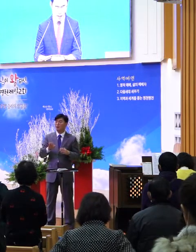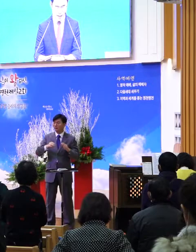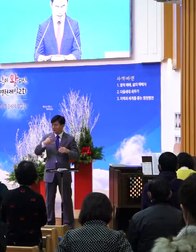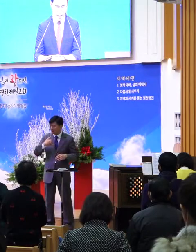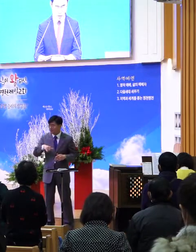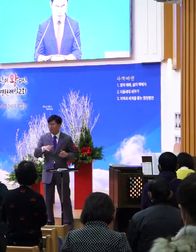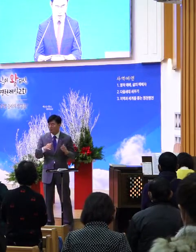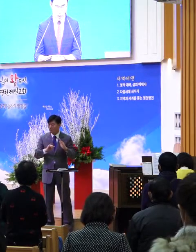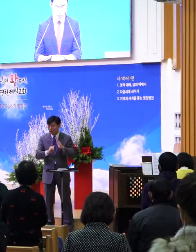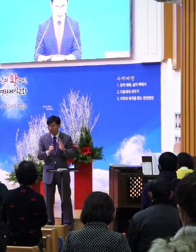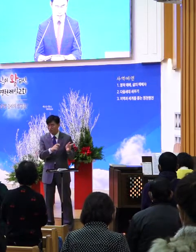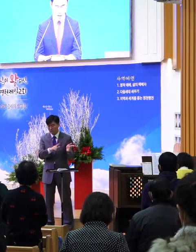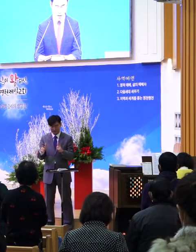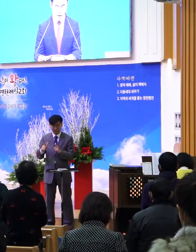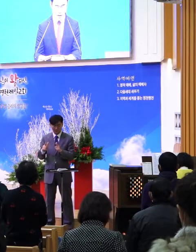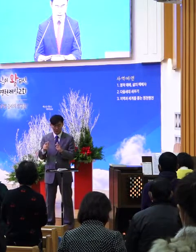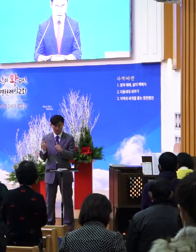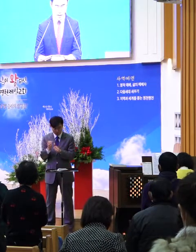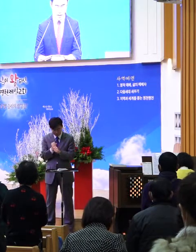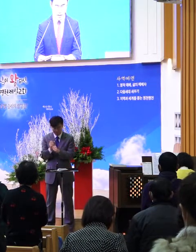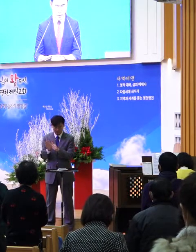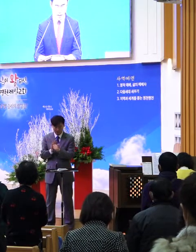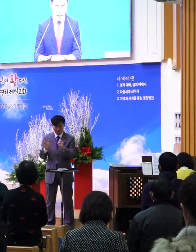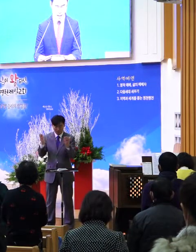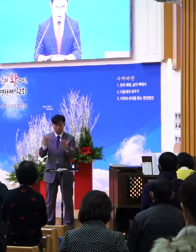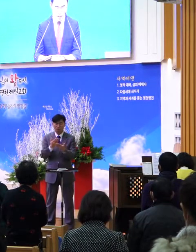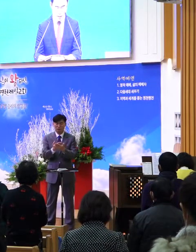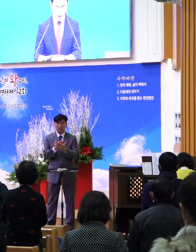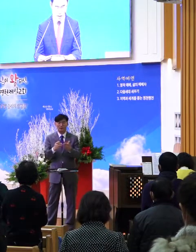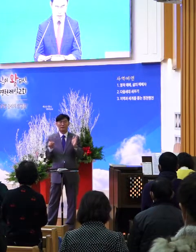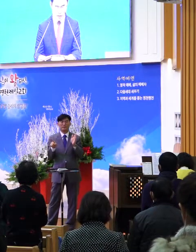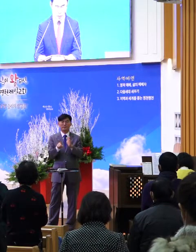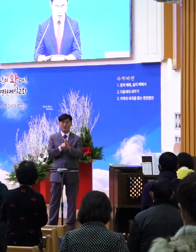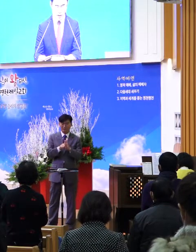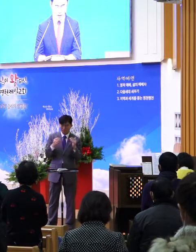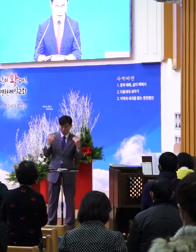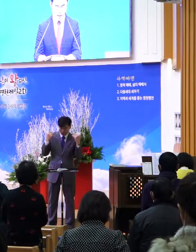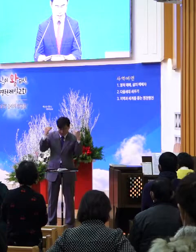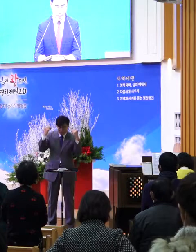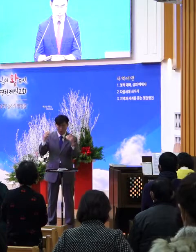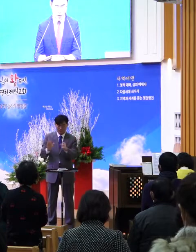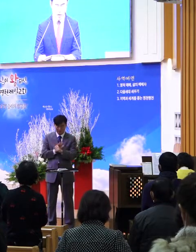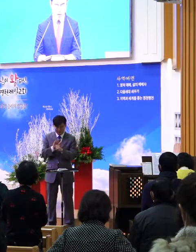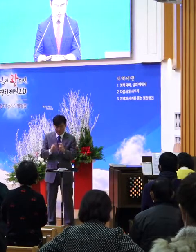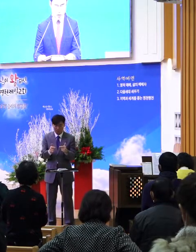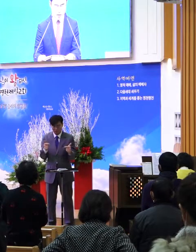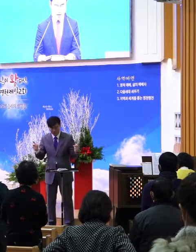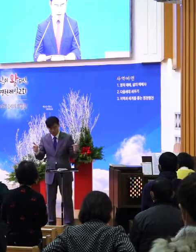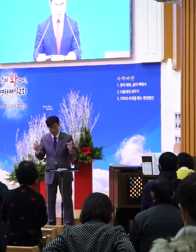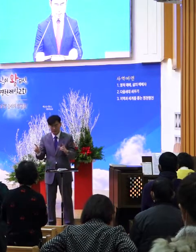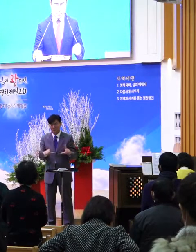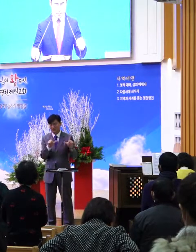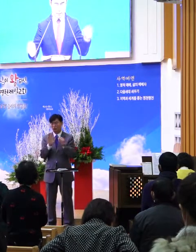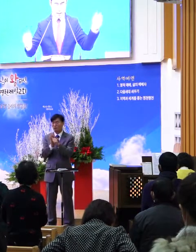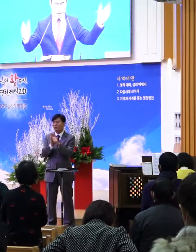아래 주님을 더욱 사랑하며 신앙이 성장하며 살아갈 수 있도록 은혜 베풀어